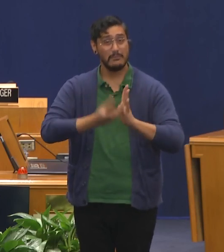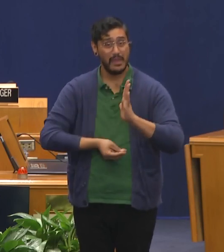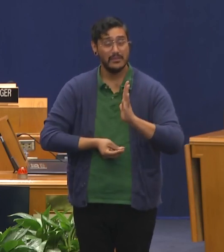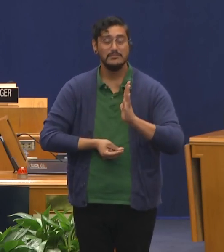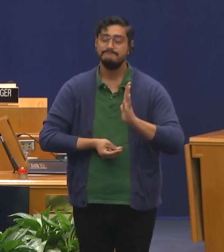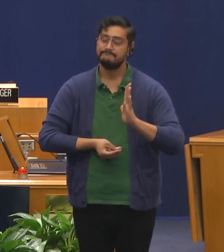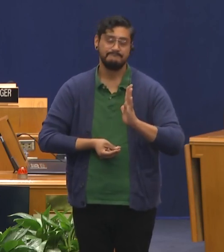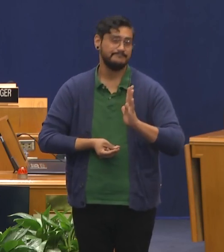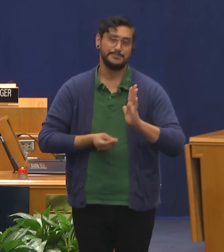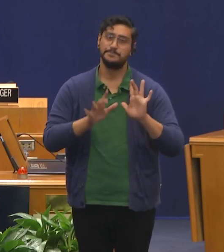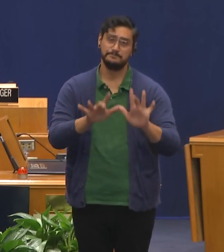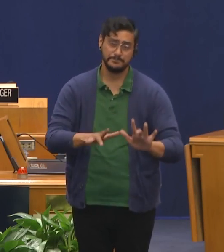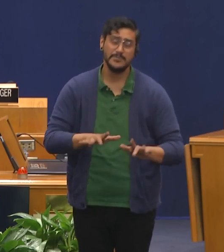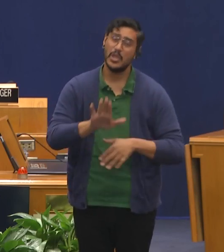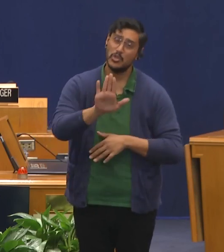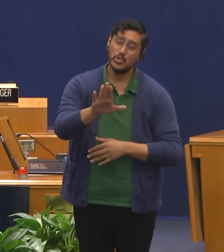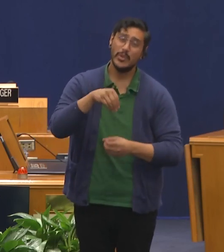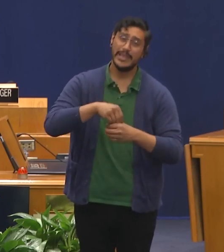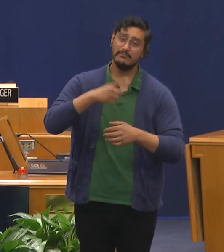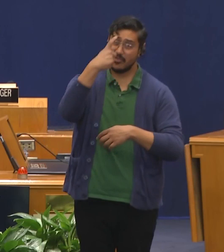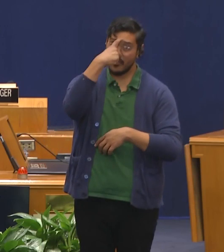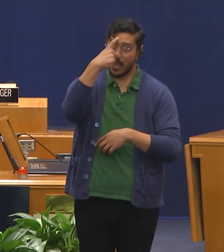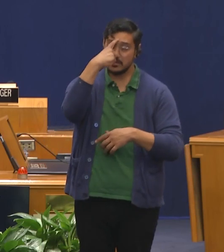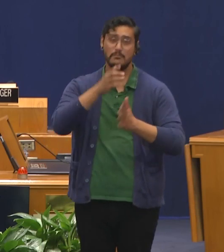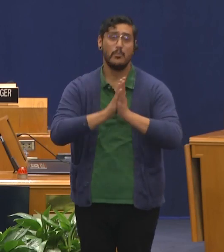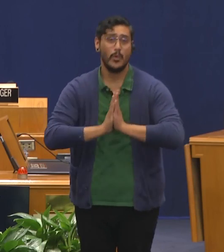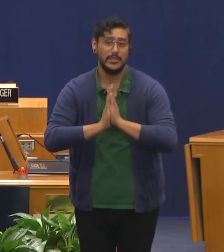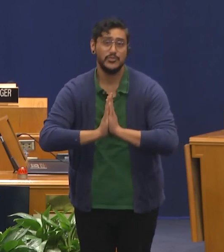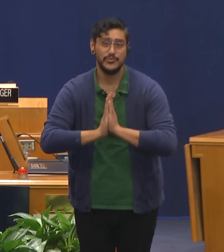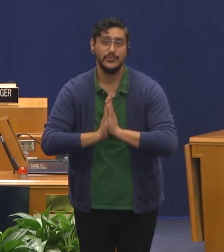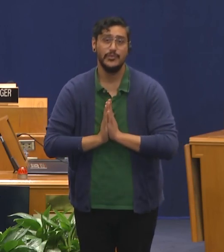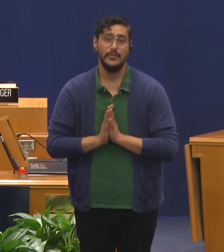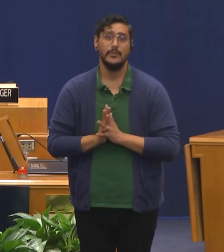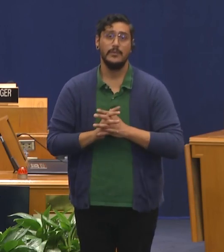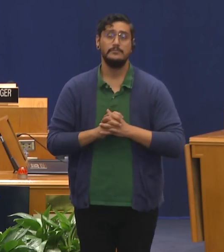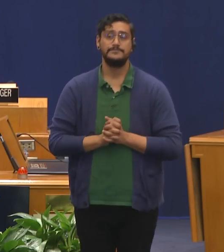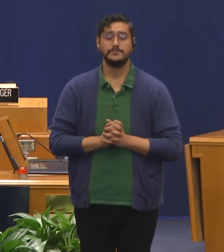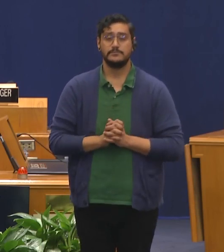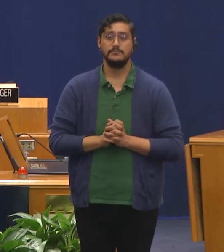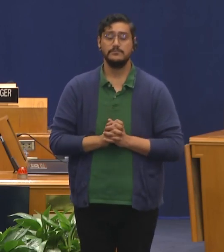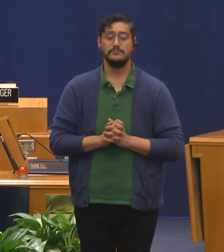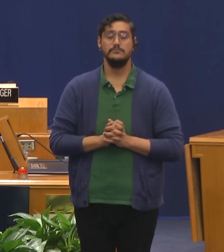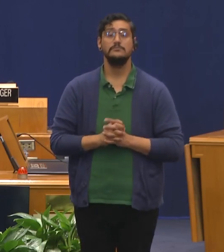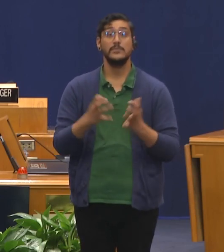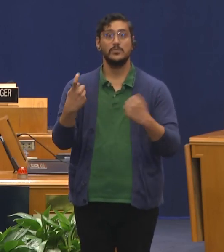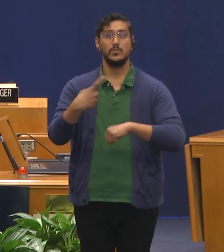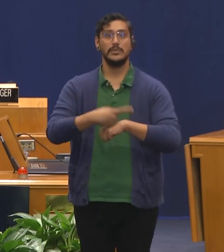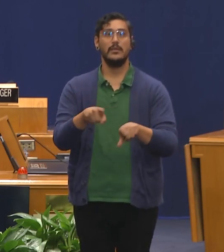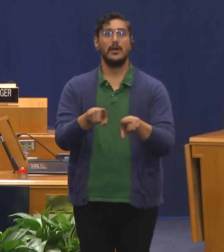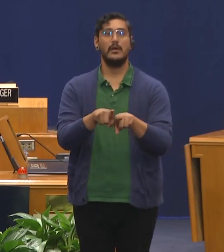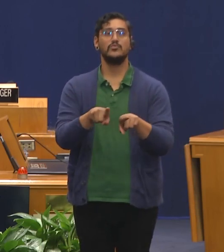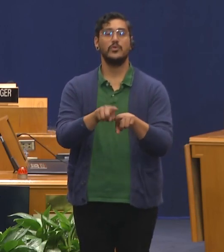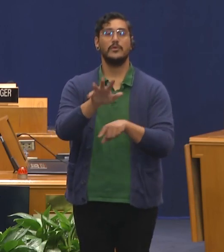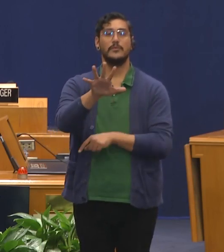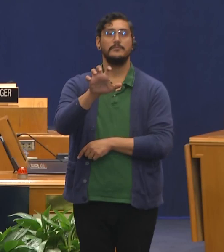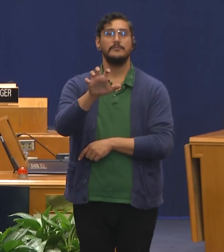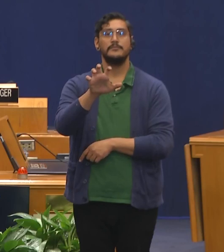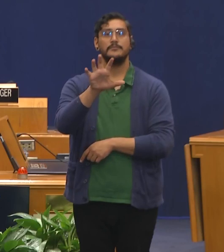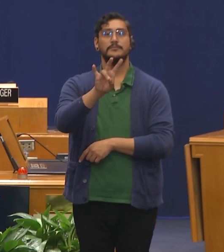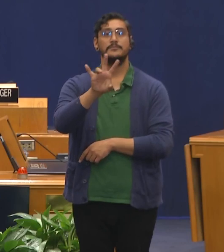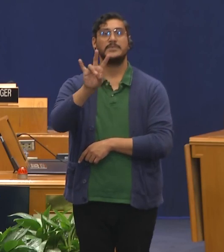Ustedes están en nuestros pensamientos y nuestras oraciones. Hoy también estamos reportando